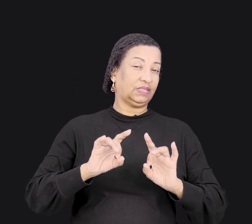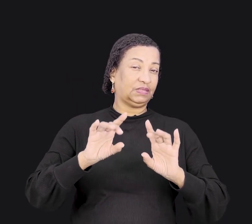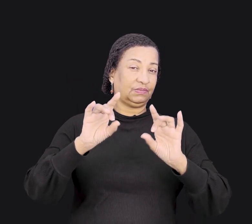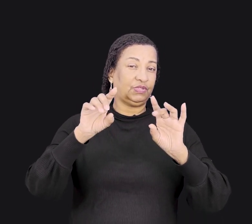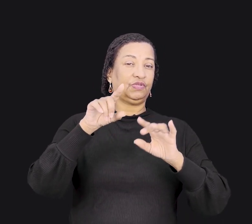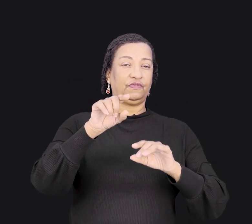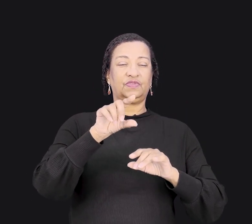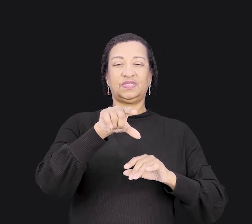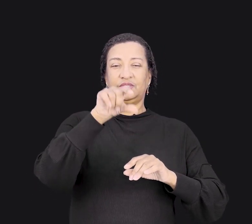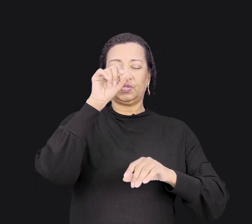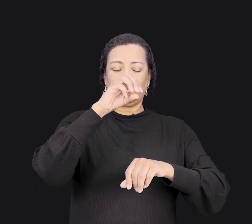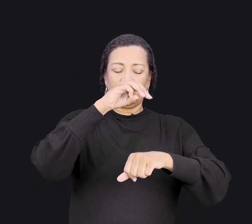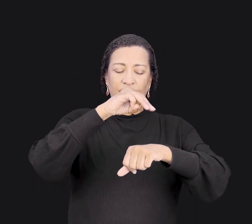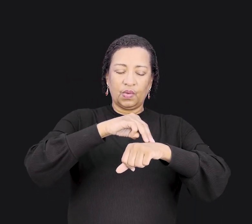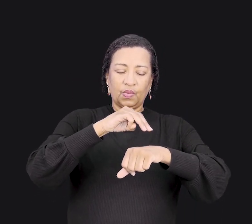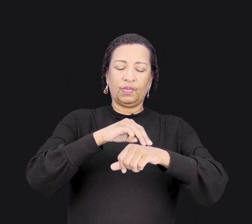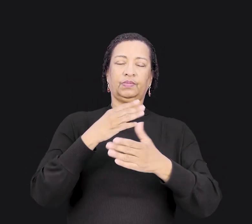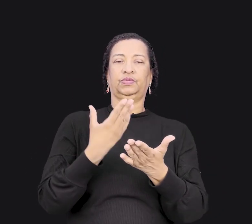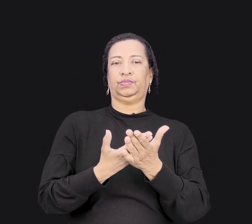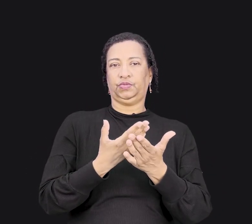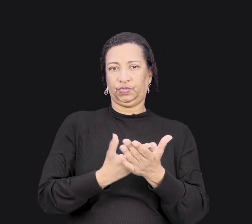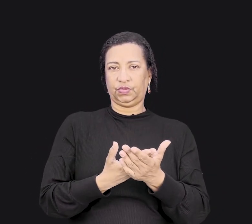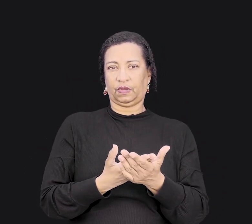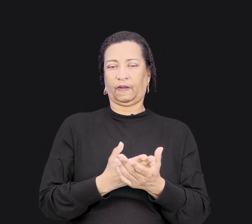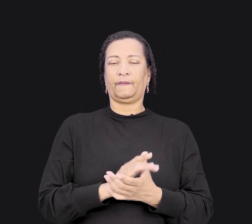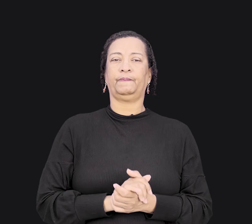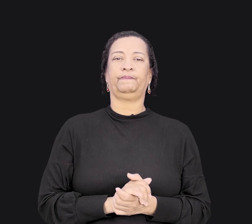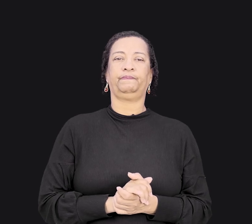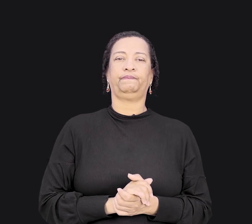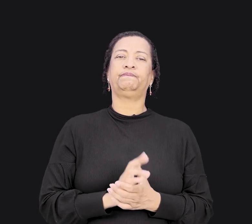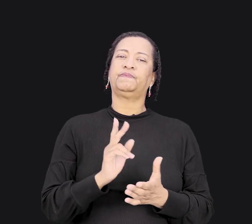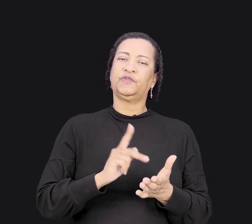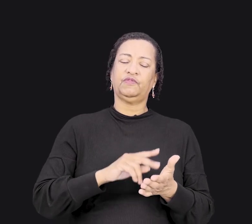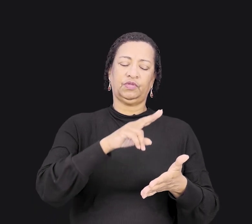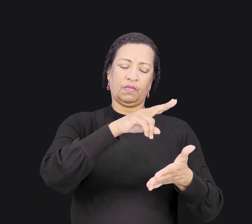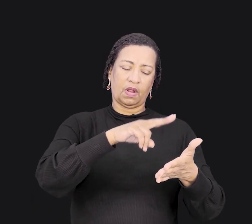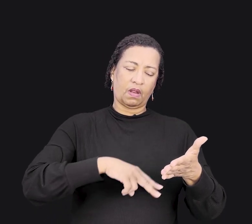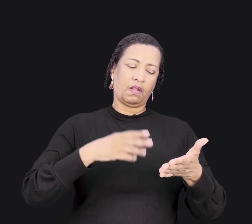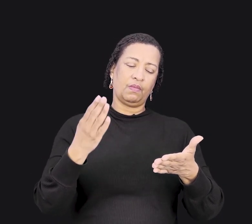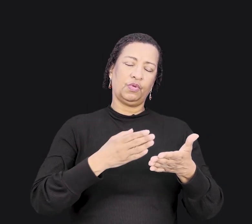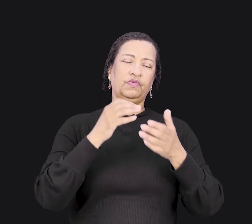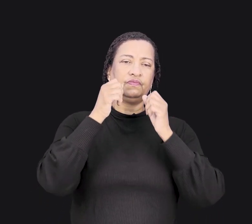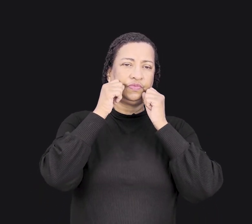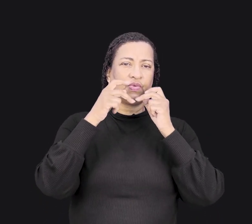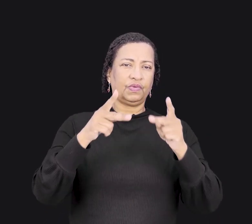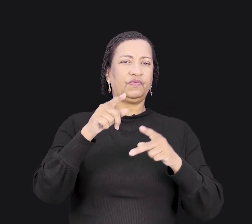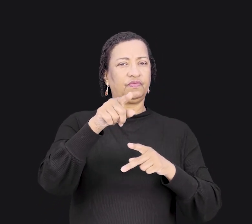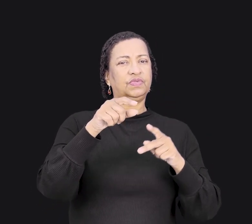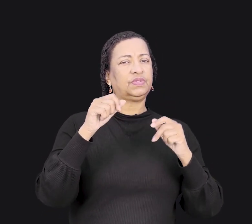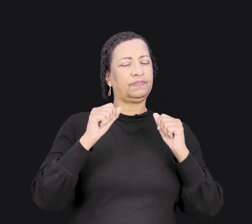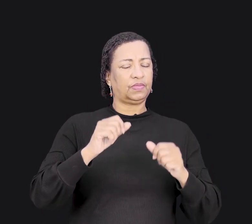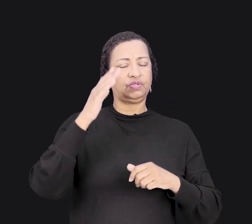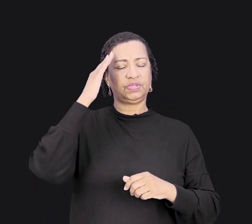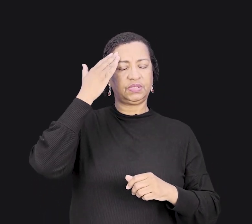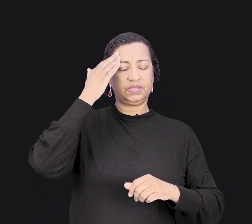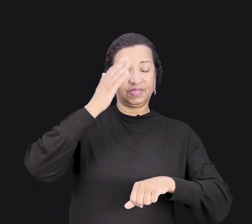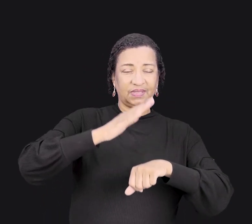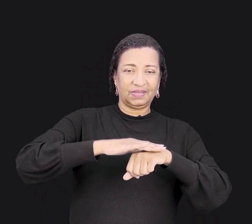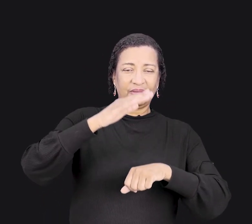tirar um momento para estudá-lo. Na verdade, lendo o livro do Apocalipse, você poderá compreender mais sobre esta linguagem